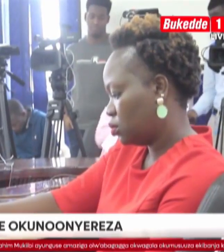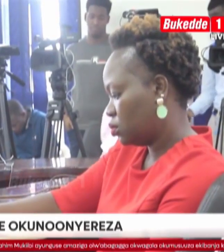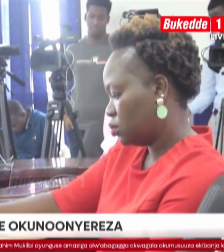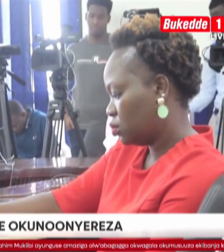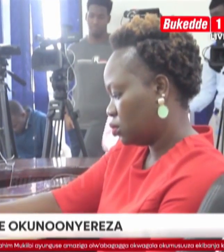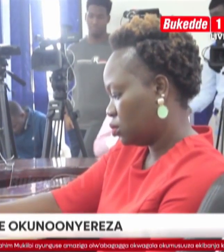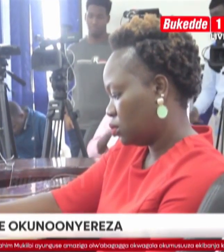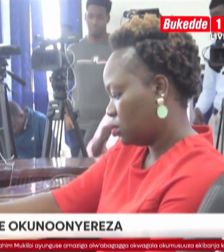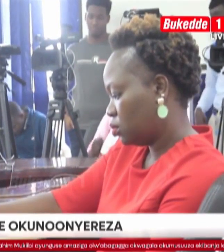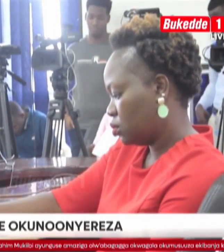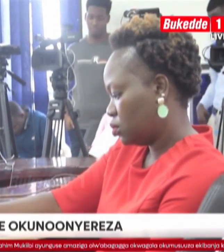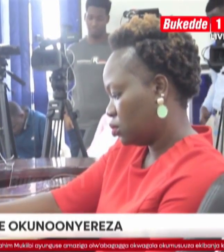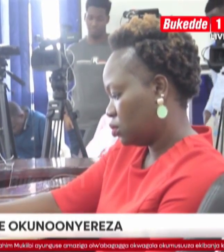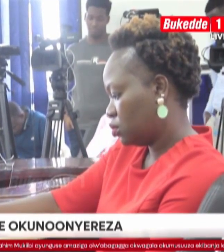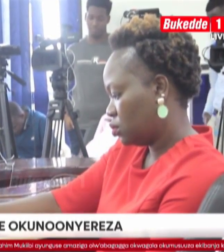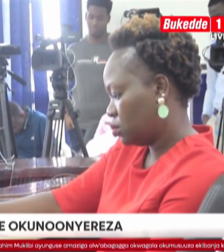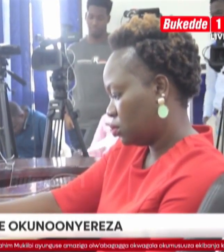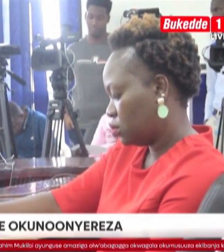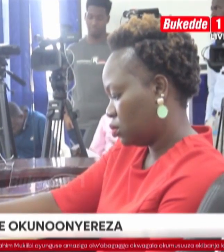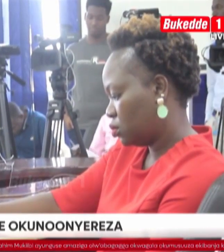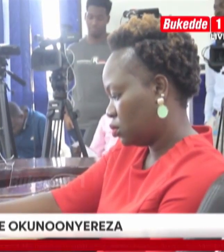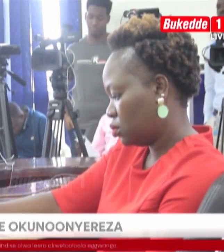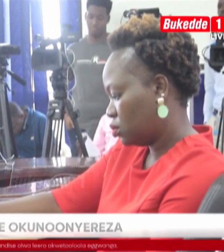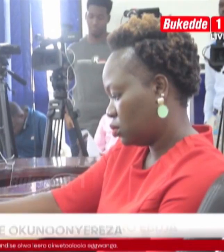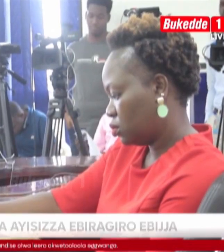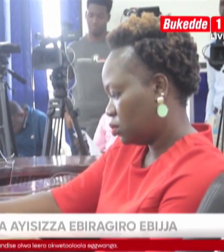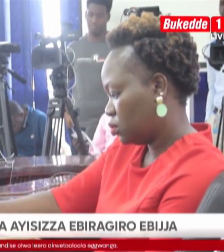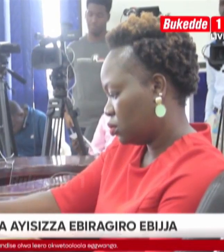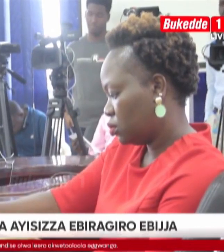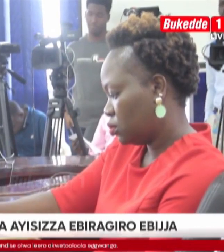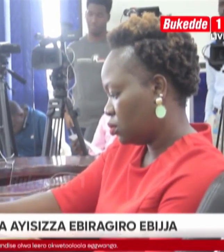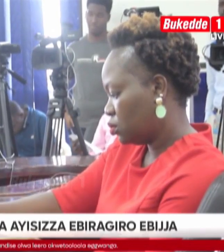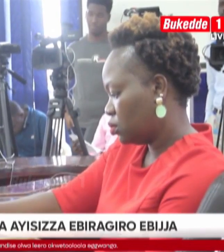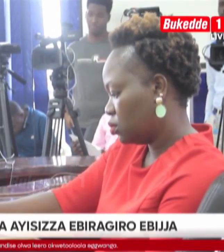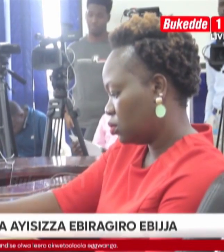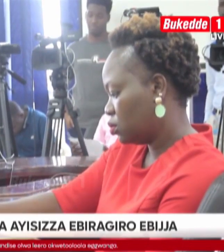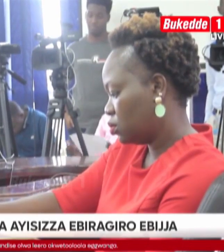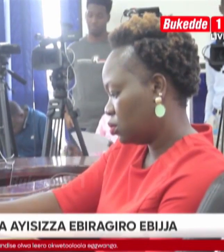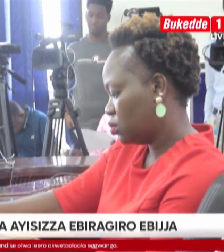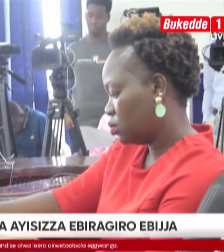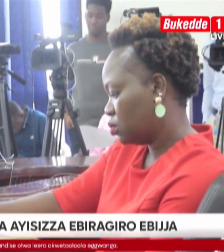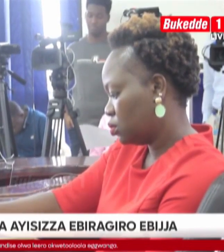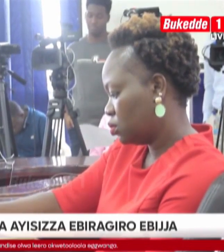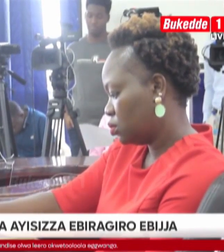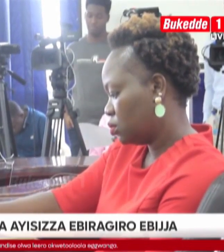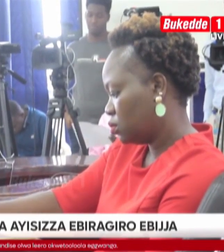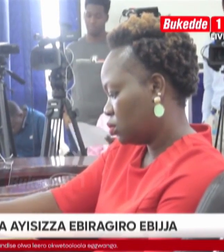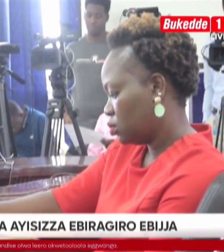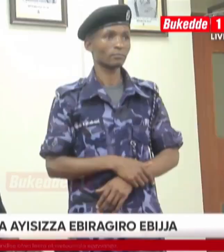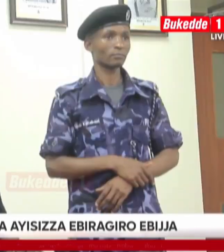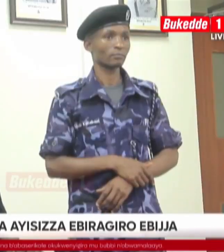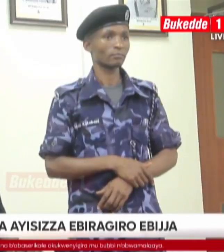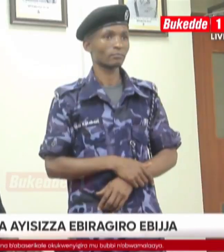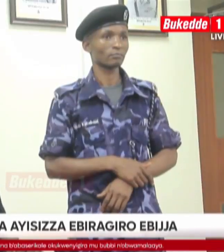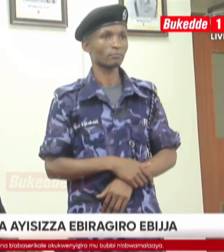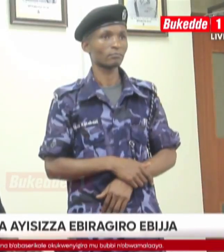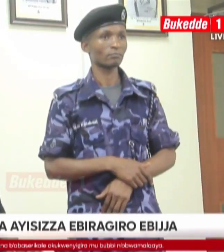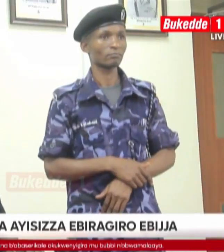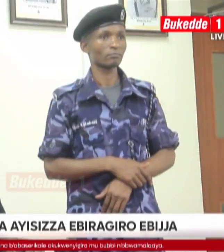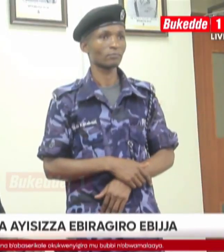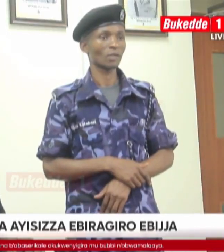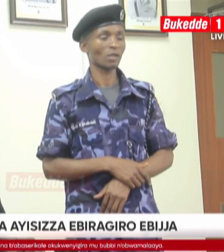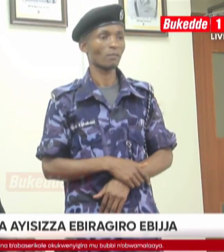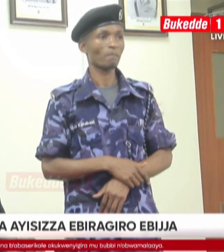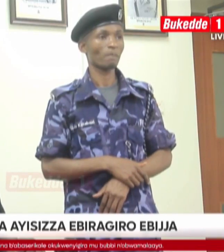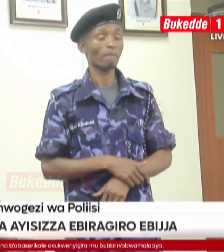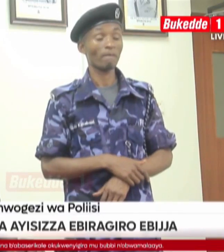nti bayungudde ebibinja by'abakugu okunoonyereza n'okukola ebikwekweto okufefeta emmundu ezibbibwa ku basirikale.